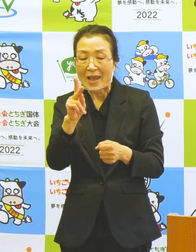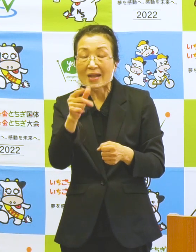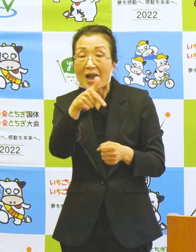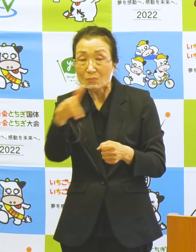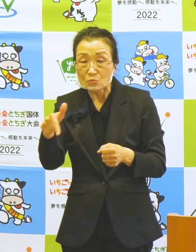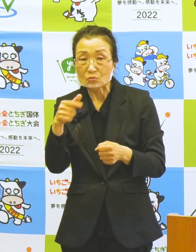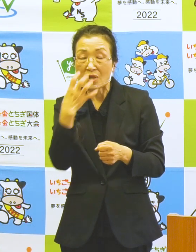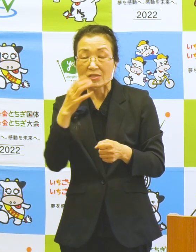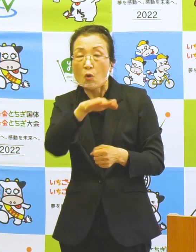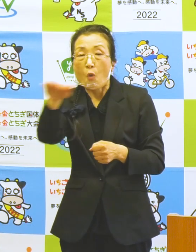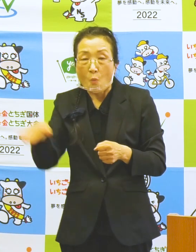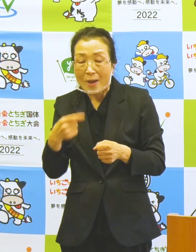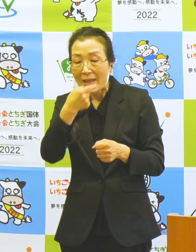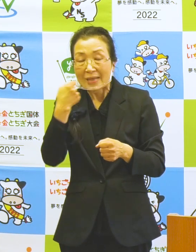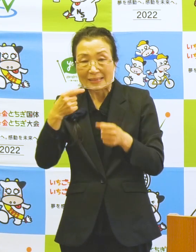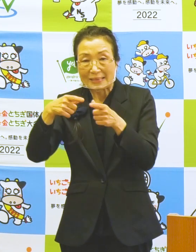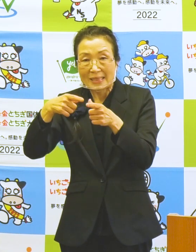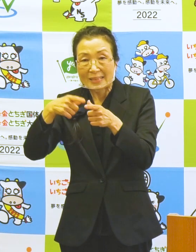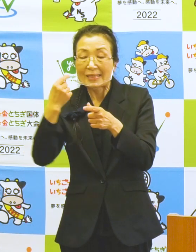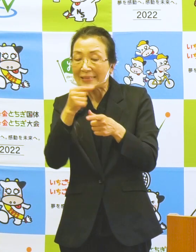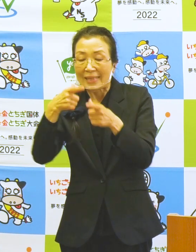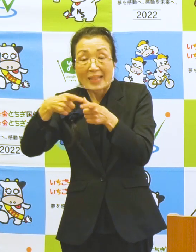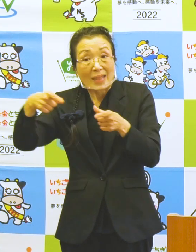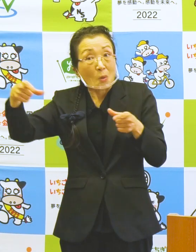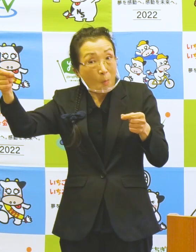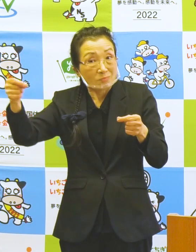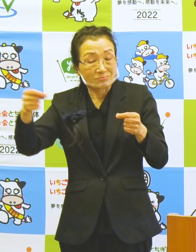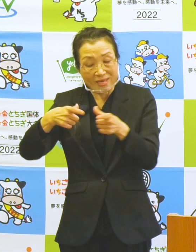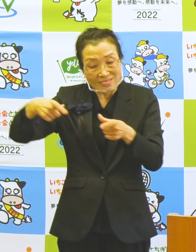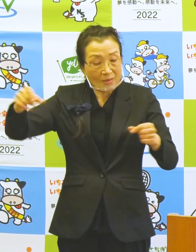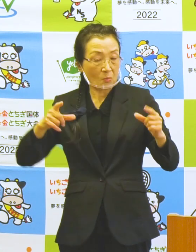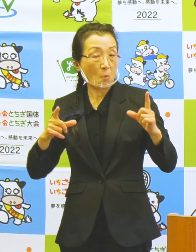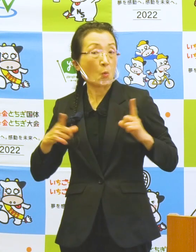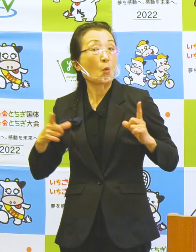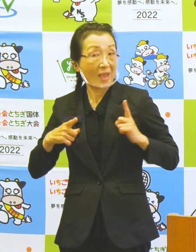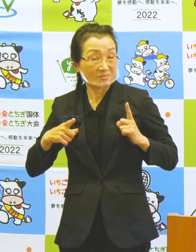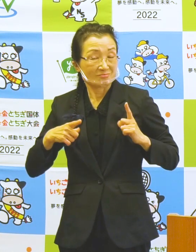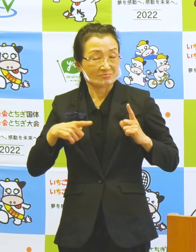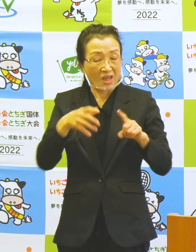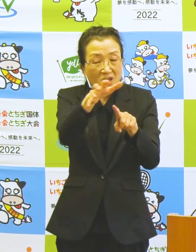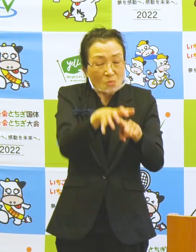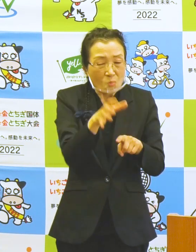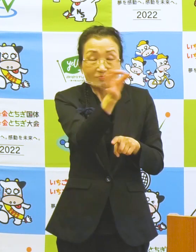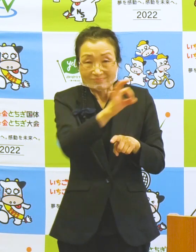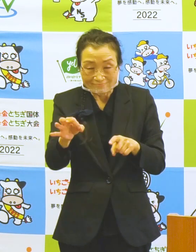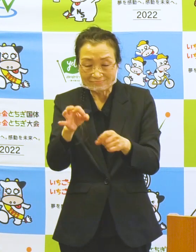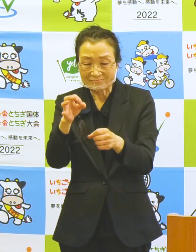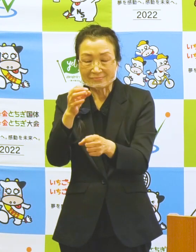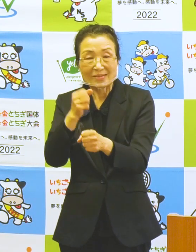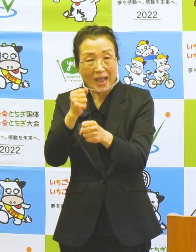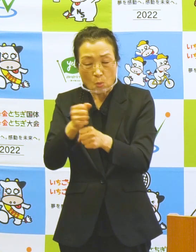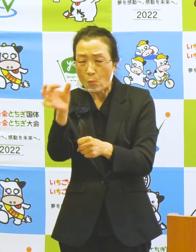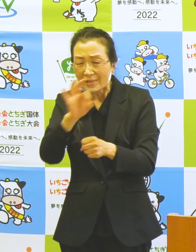根といった高原野菜をはじめ、全国に誇れる農畜産物や加工品が多々あります